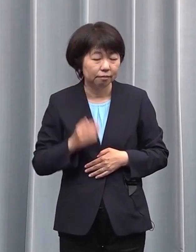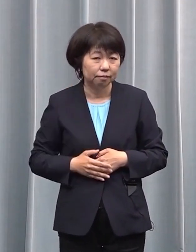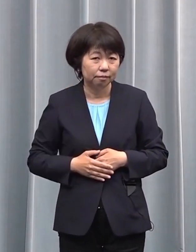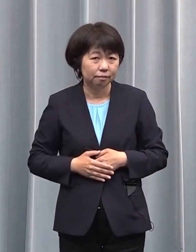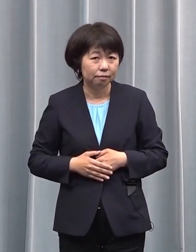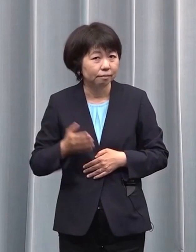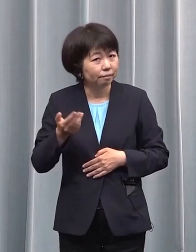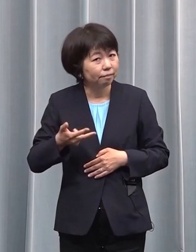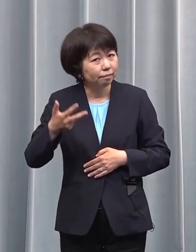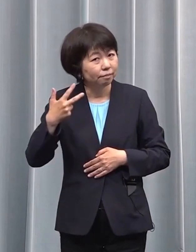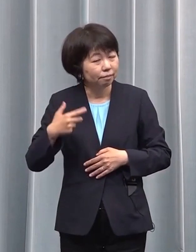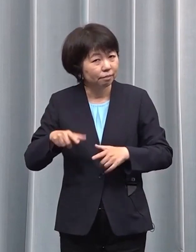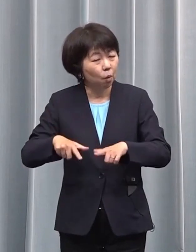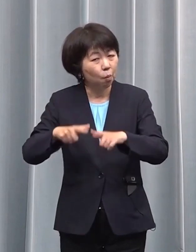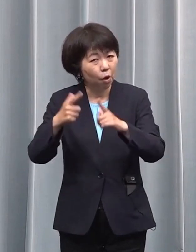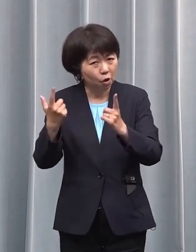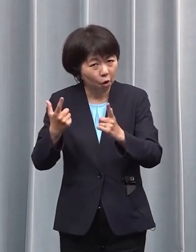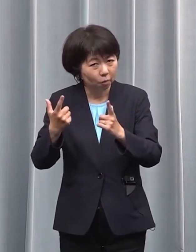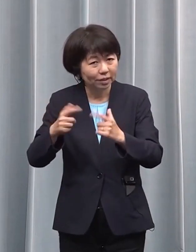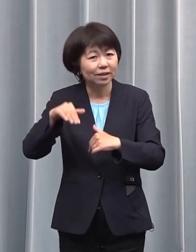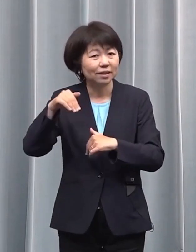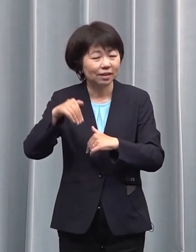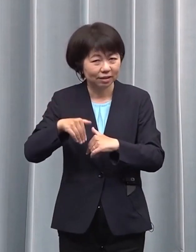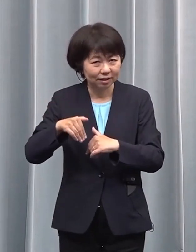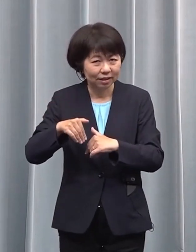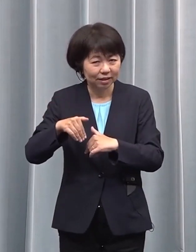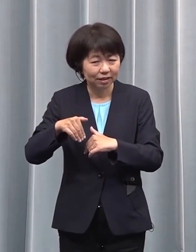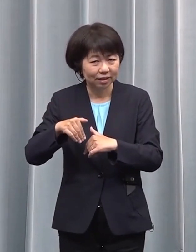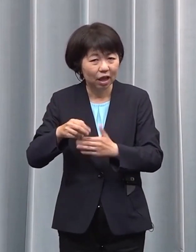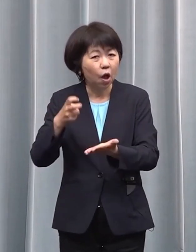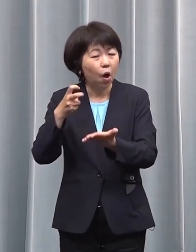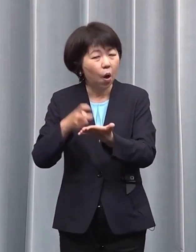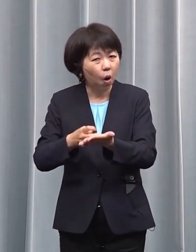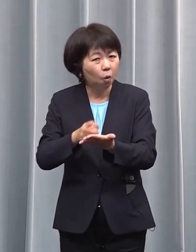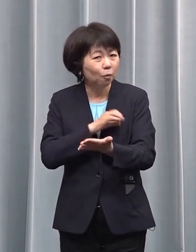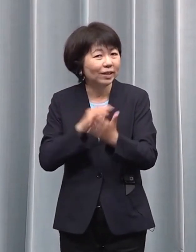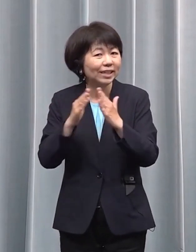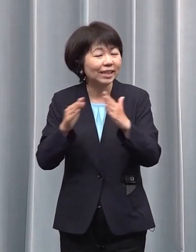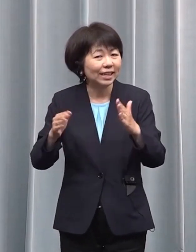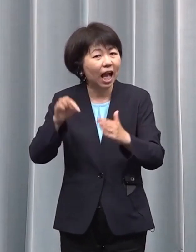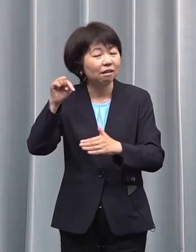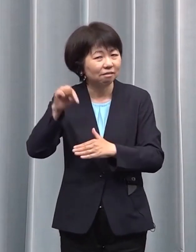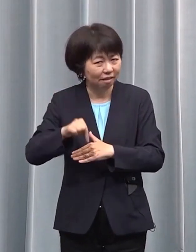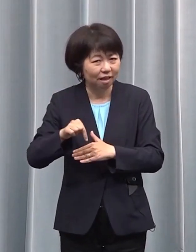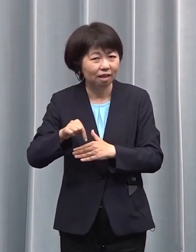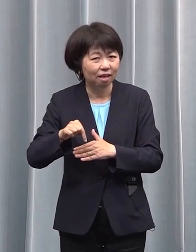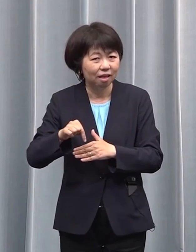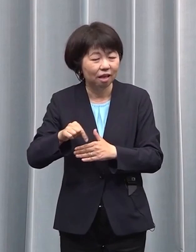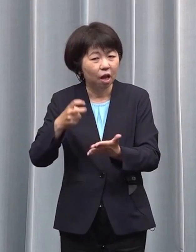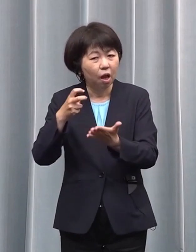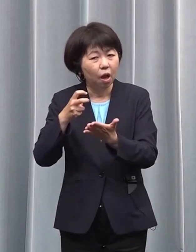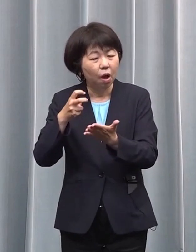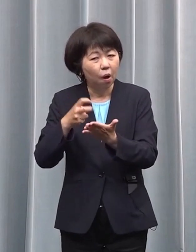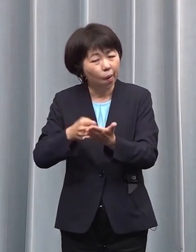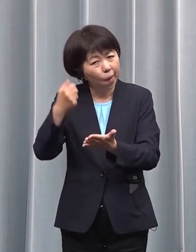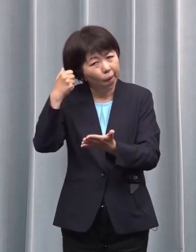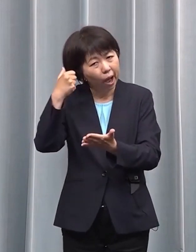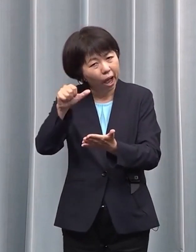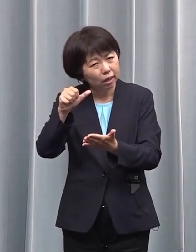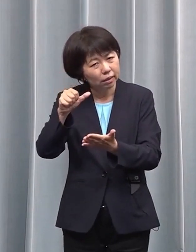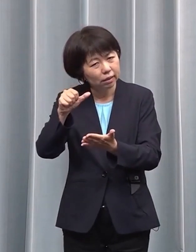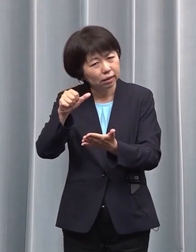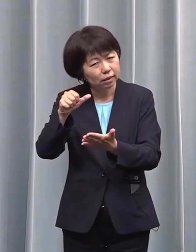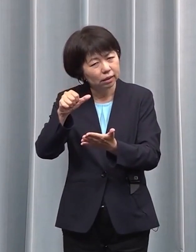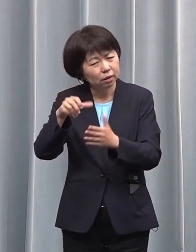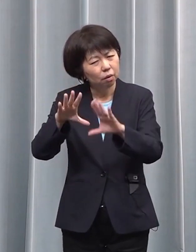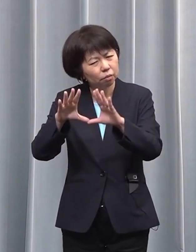段階で小澤さんと三島さん法務委員会本会議でそれぞれ、この法案を通してほしくないという趣旨を、